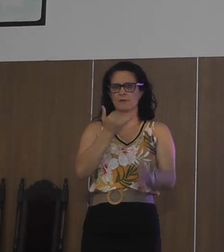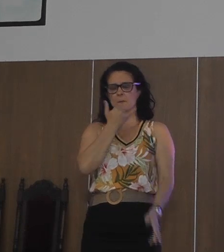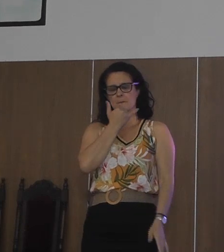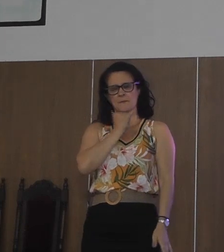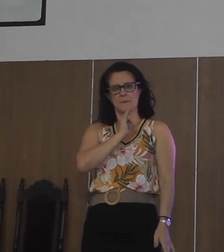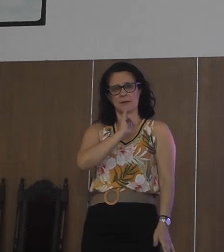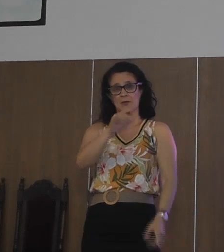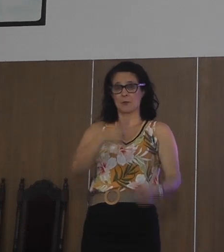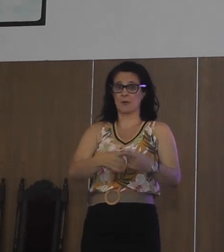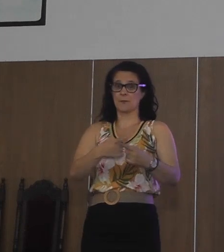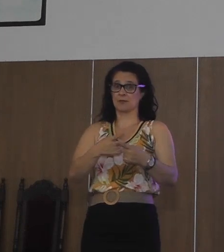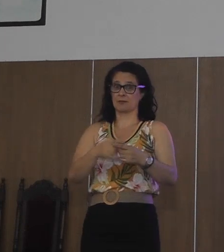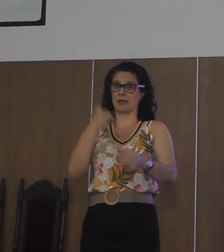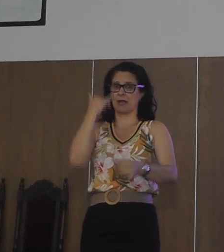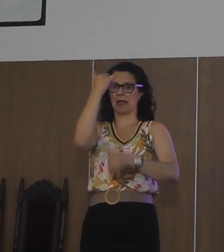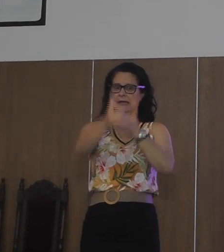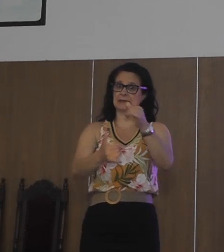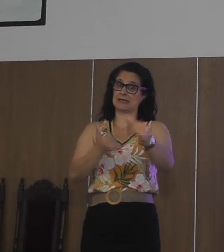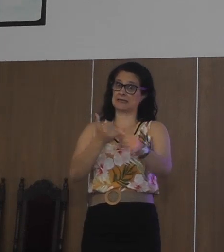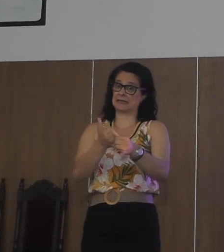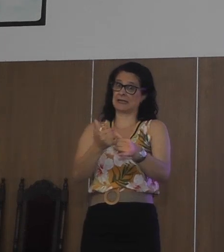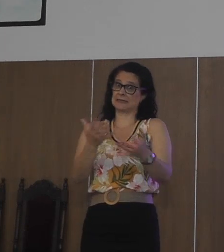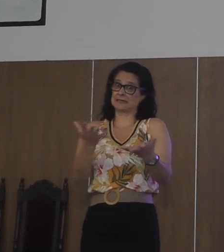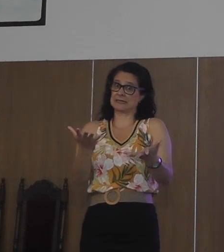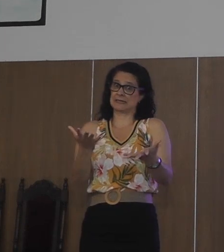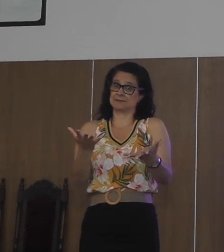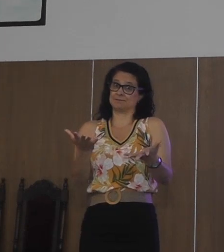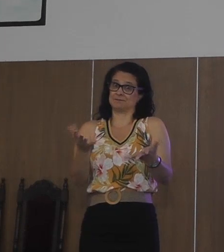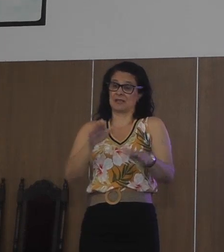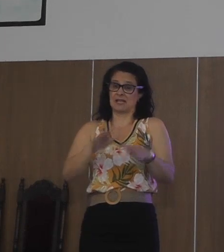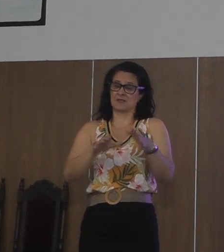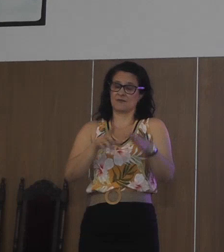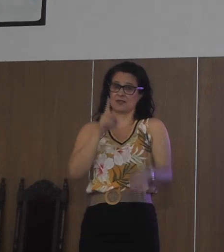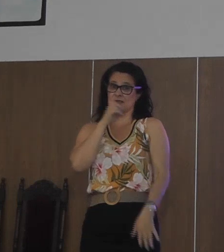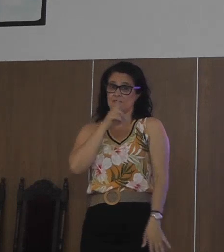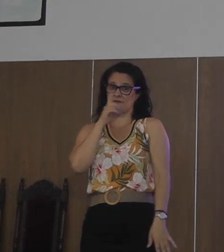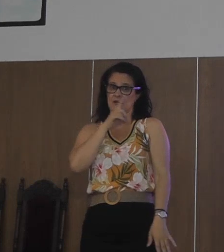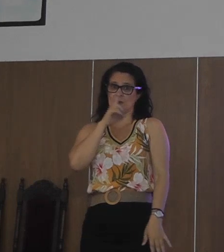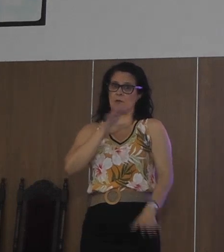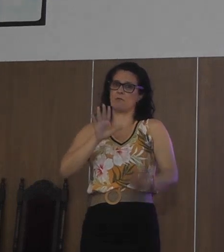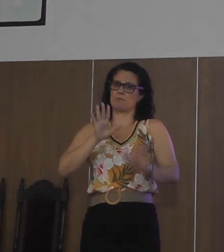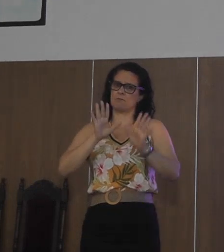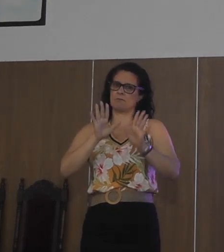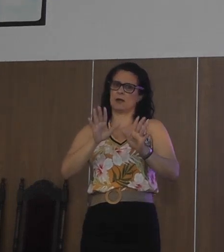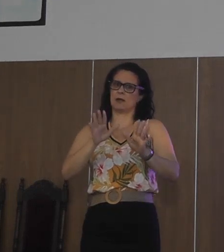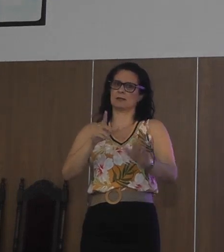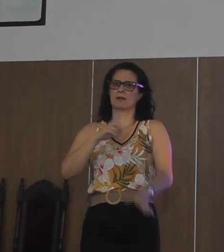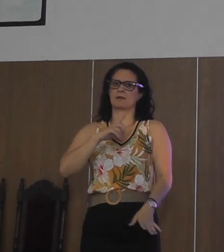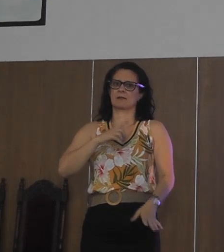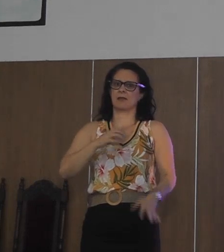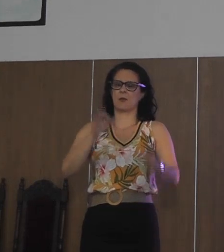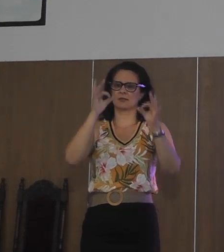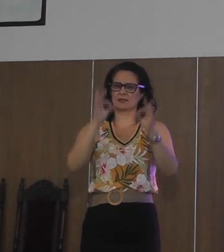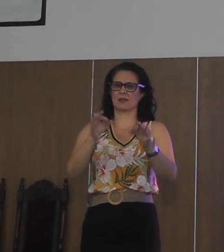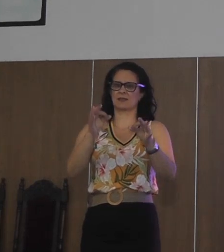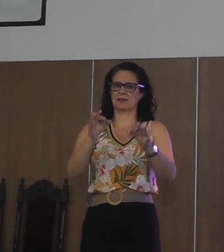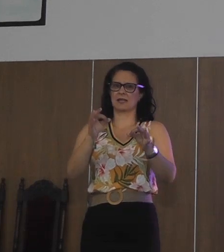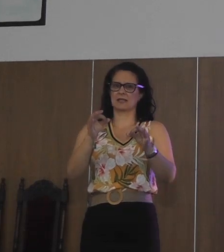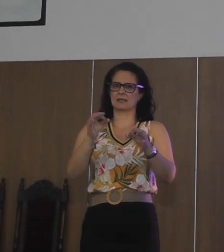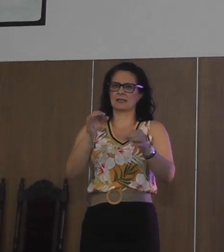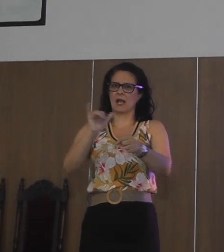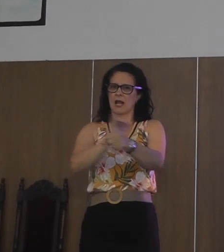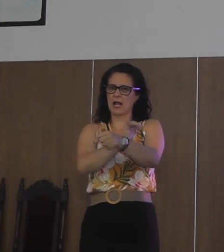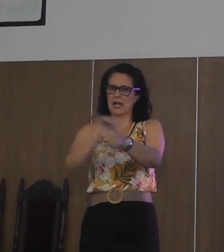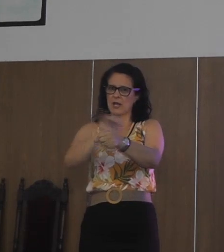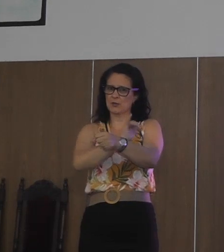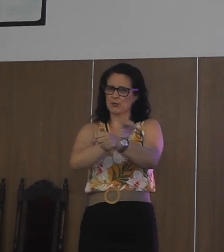está nas redes sociais, no Facebook. Houve uma dificuldade de transmissão, mas tenha certeza que vai estar no YouTube liberado,